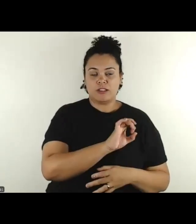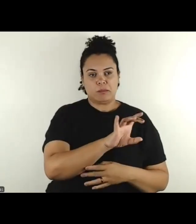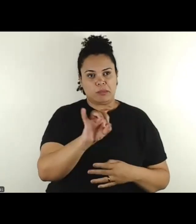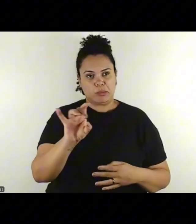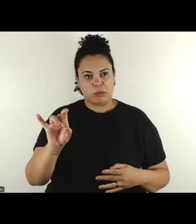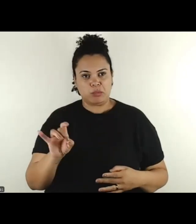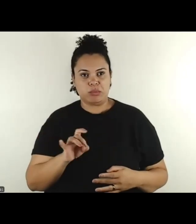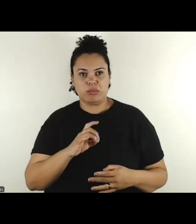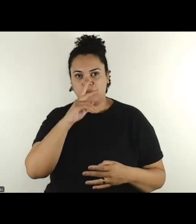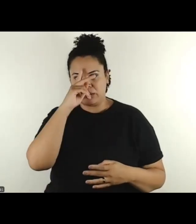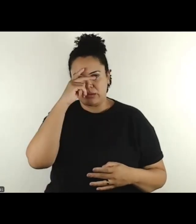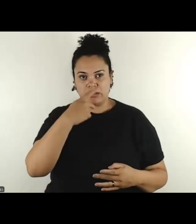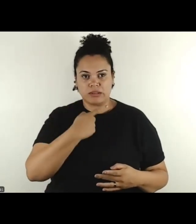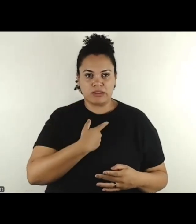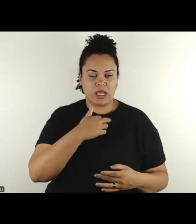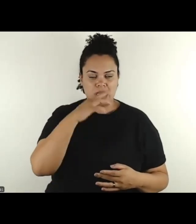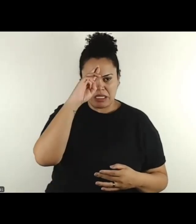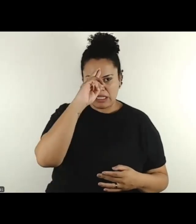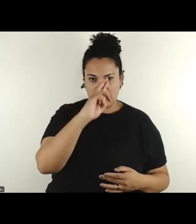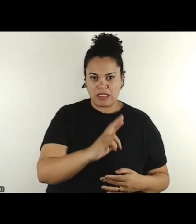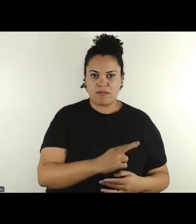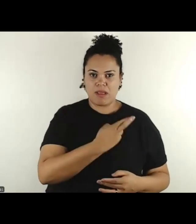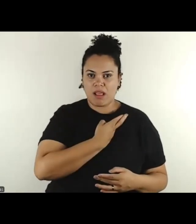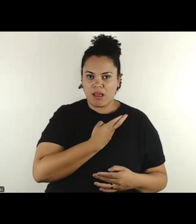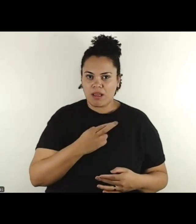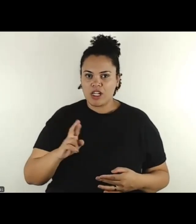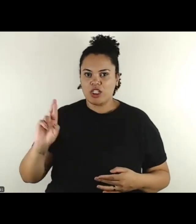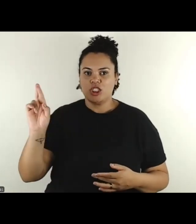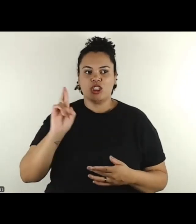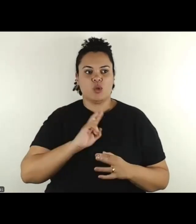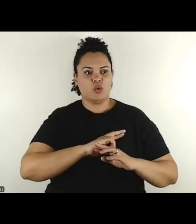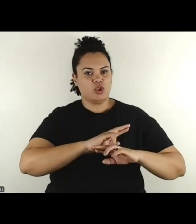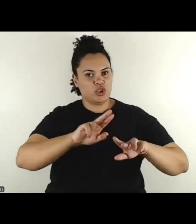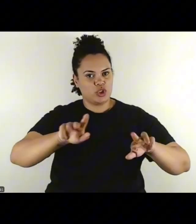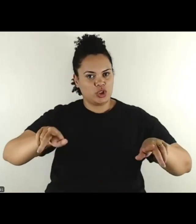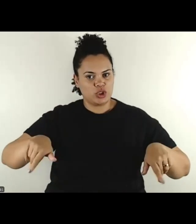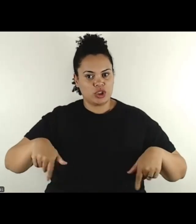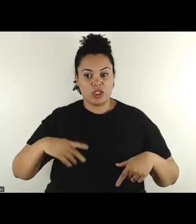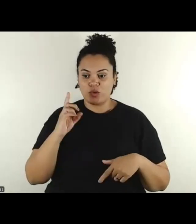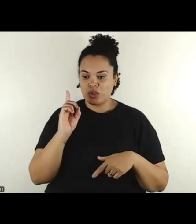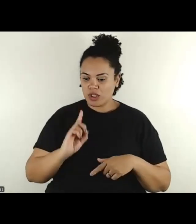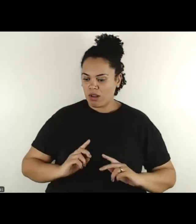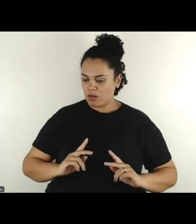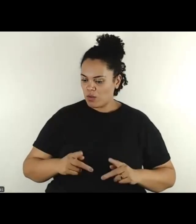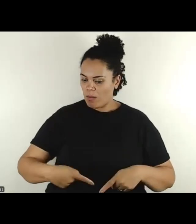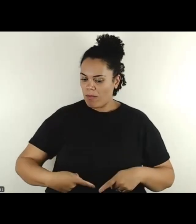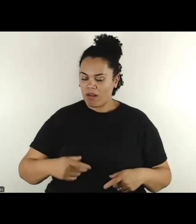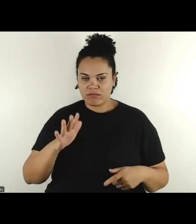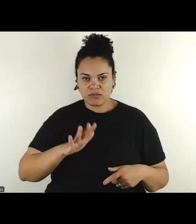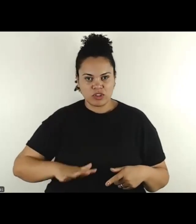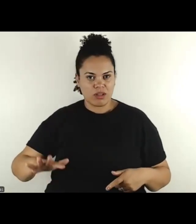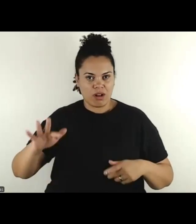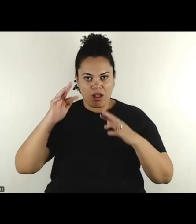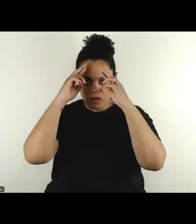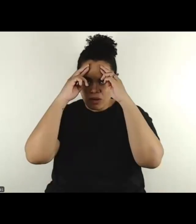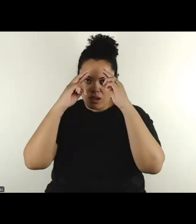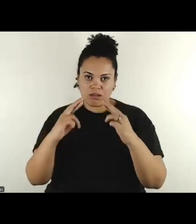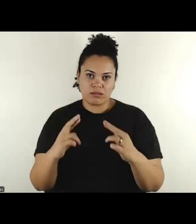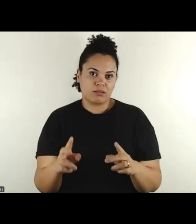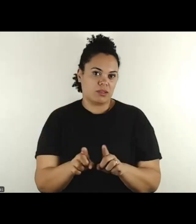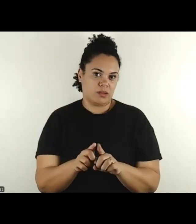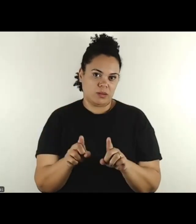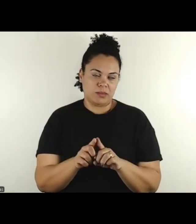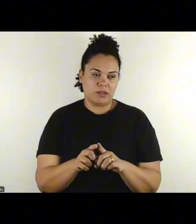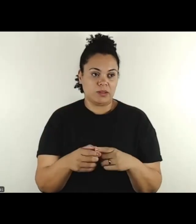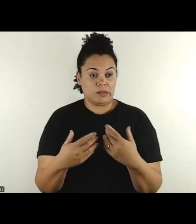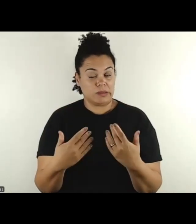o credo, as crenças religiosas, né, e que respeite os direitos humanos de modo geral. E aí,